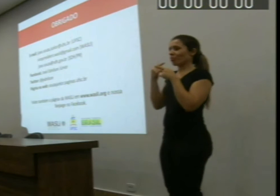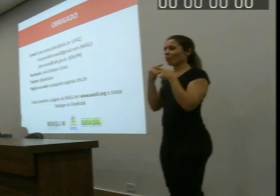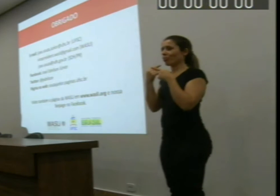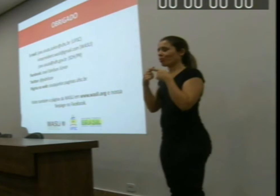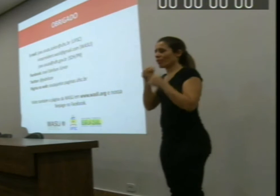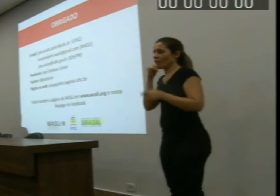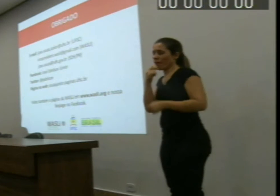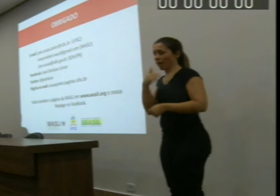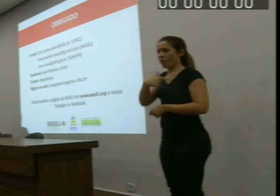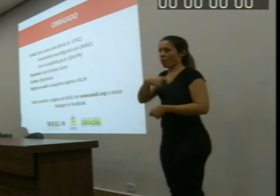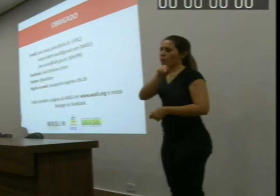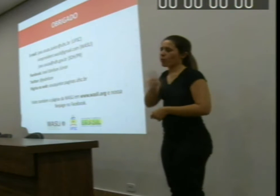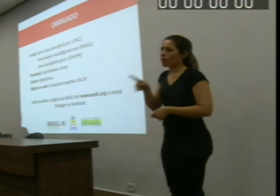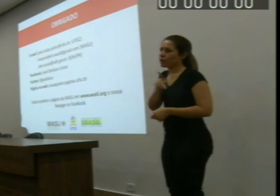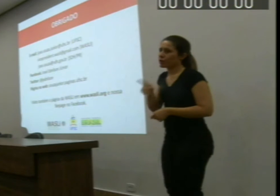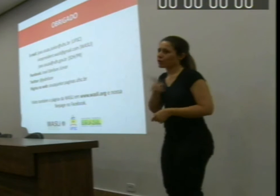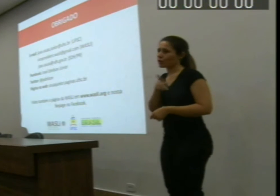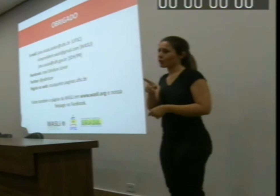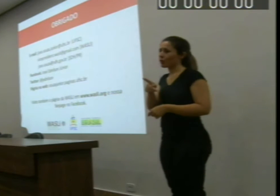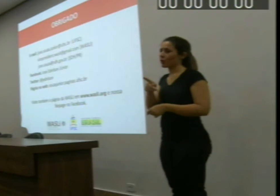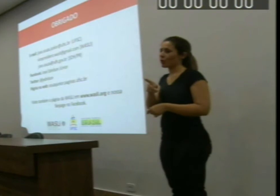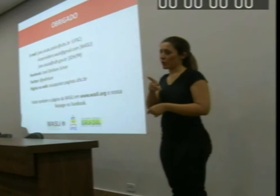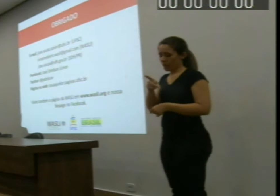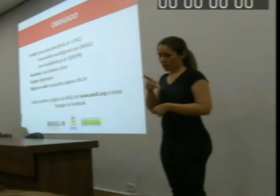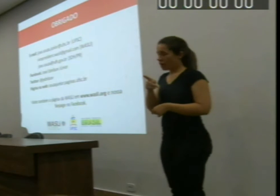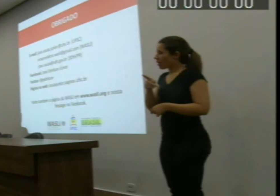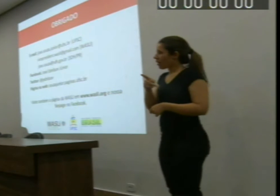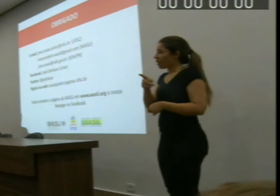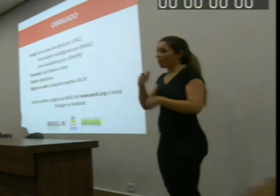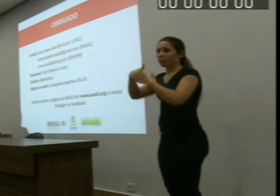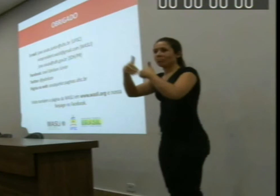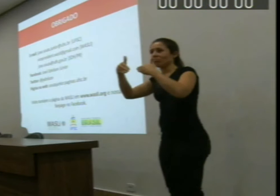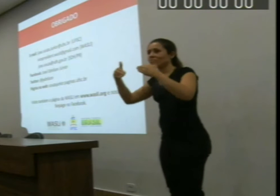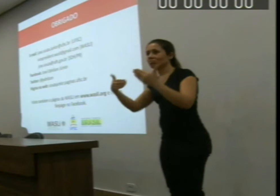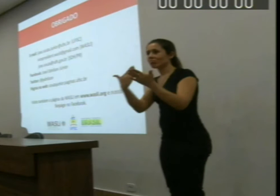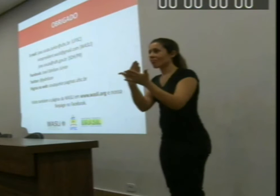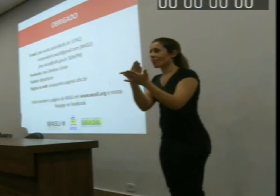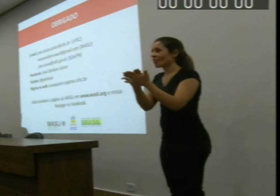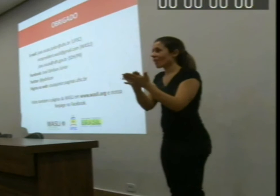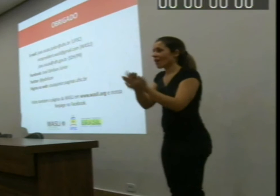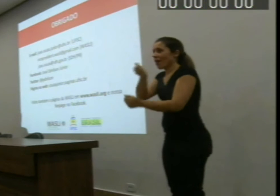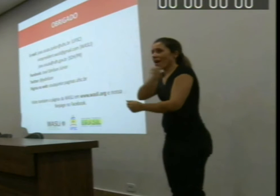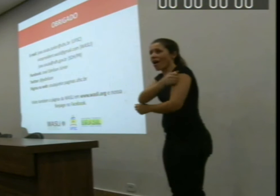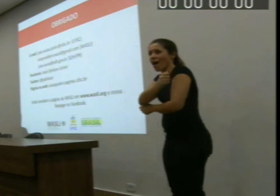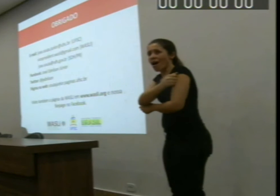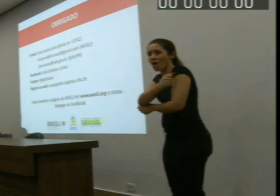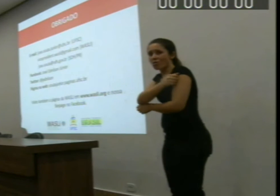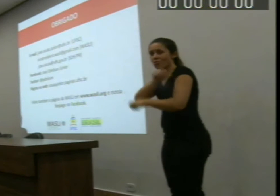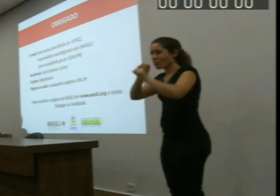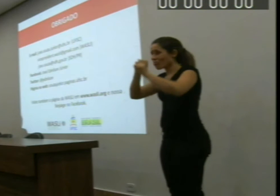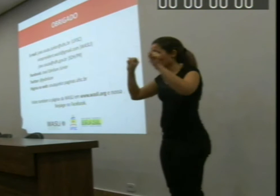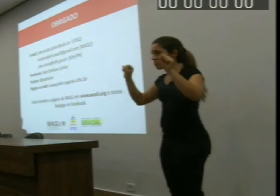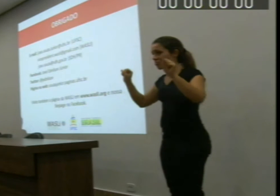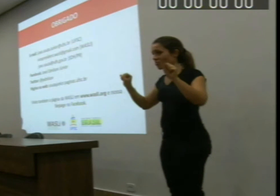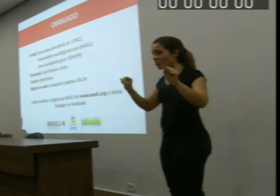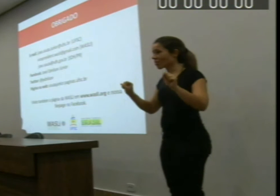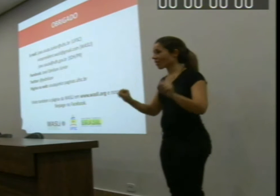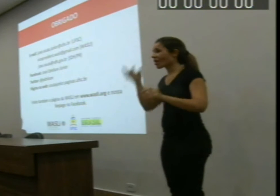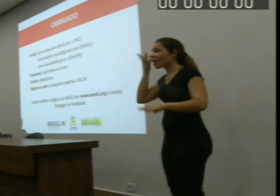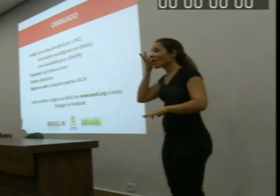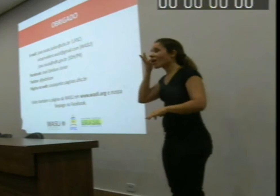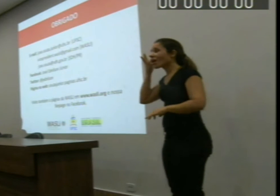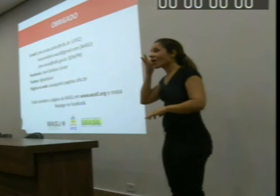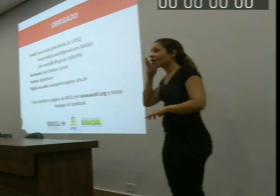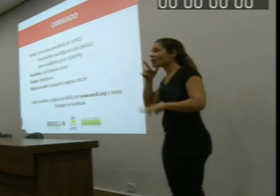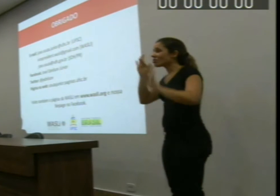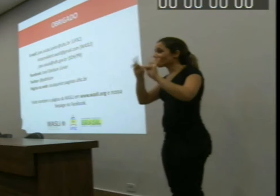enfrento por exemplo peguei uma sala de aula disse esse é do do sistema educacional né As crianças elas terminam